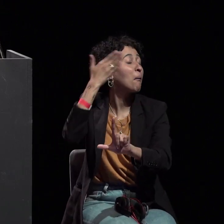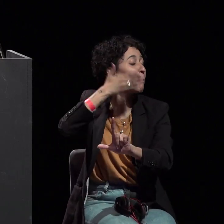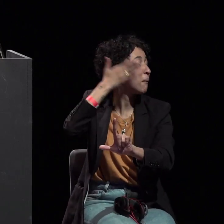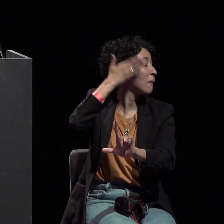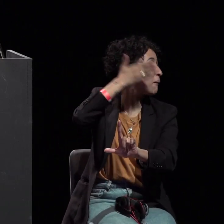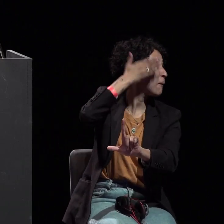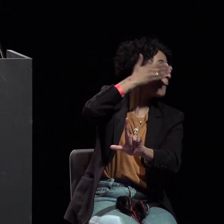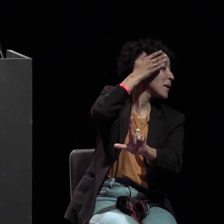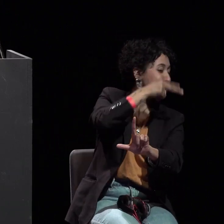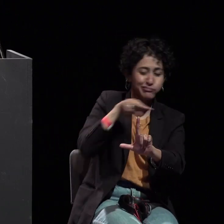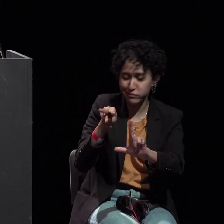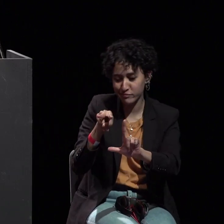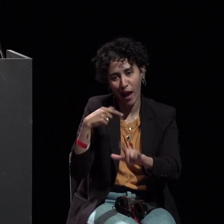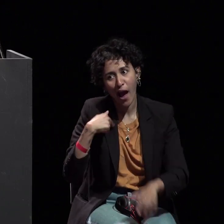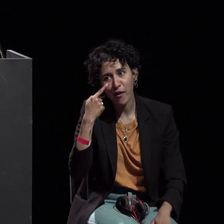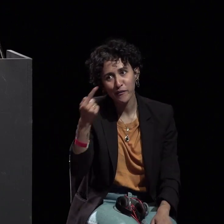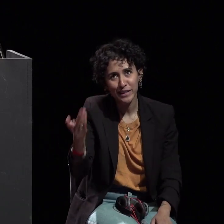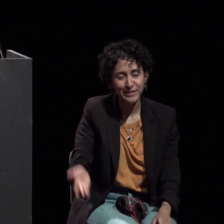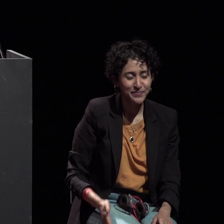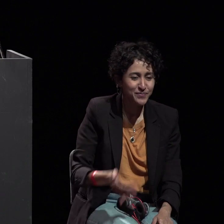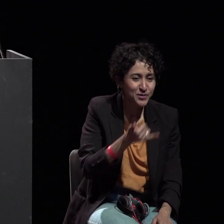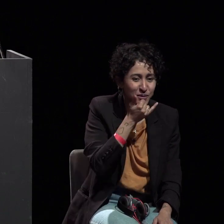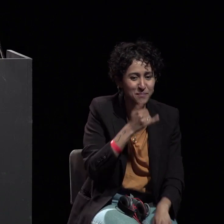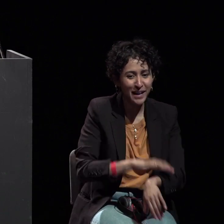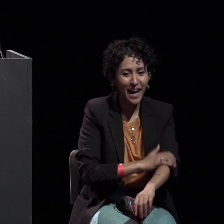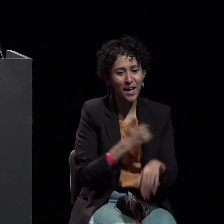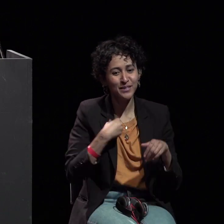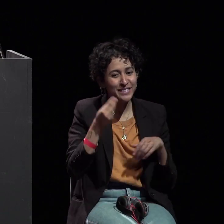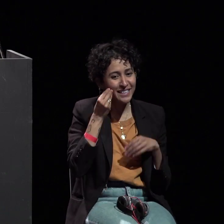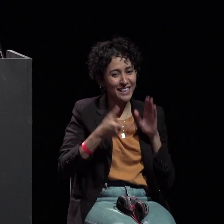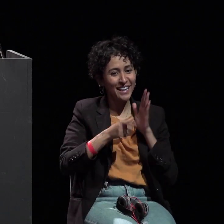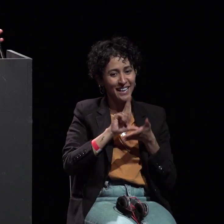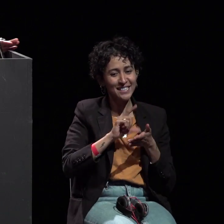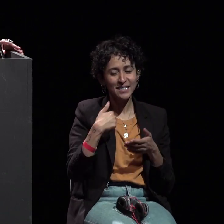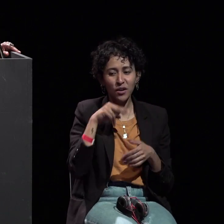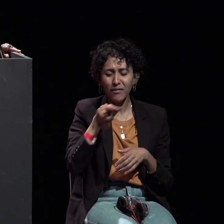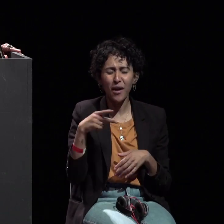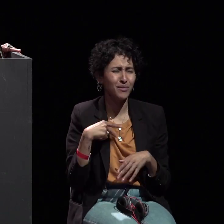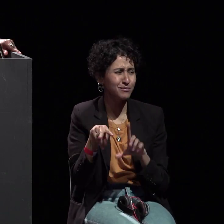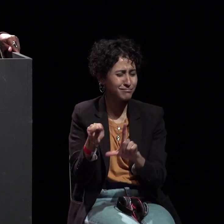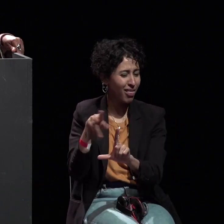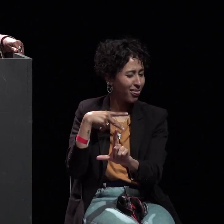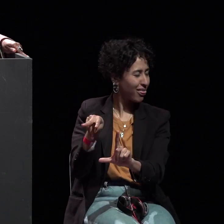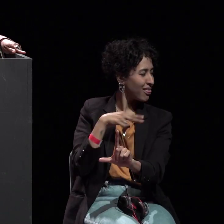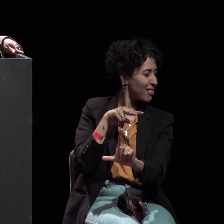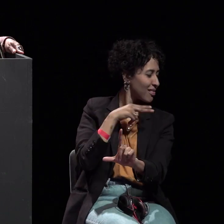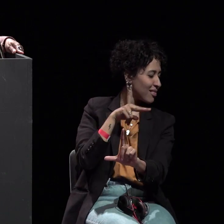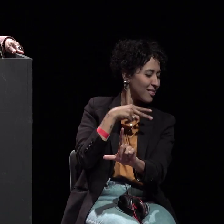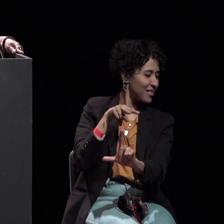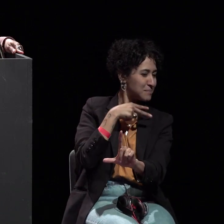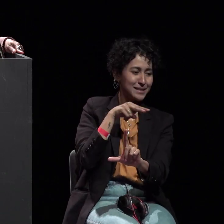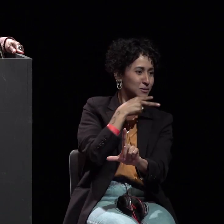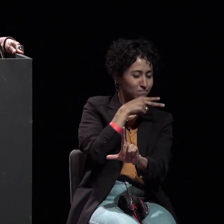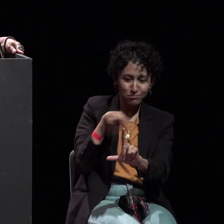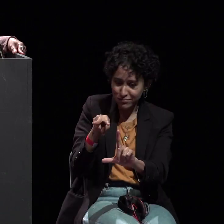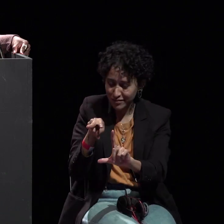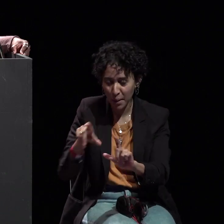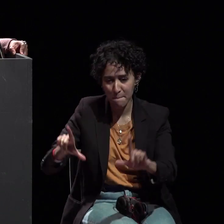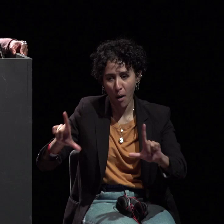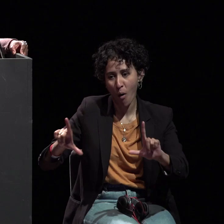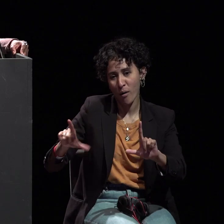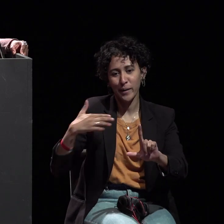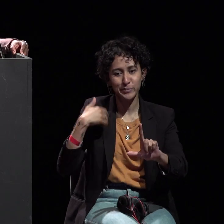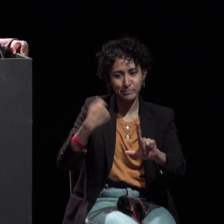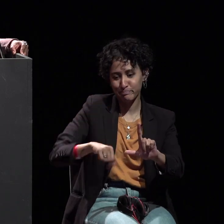você fingir que não olhou, porque eu fiz isso com a Amanda da última vez. Eu disse, olha, eu não vou olhar para a placa. Mas essa, indisfarçavelmente,